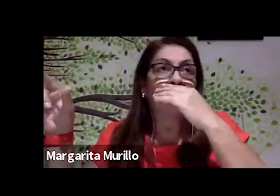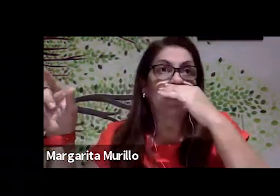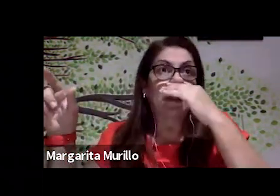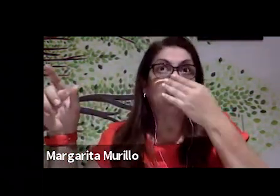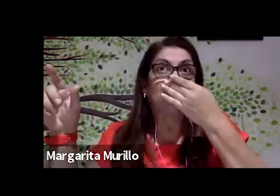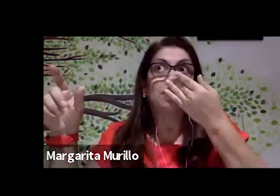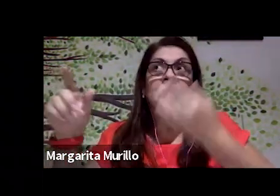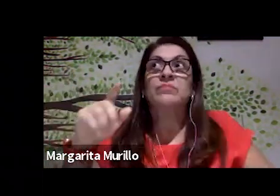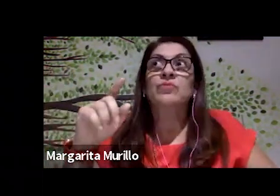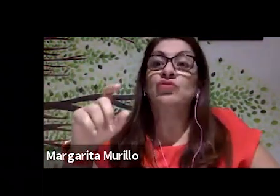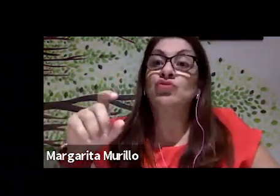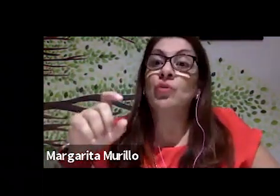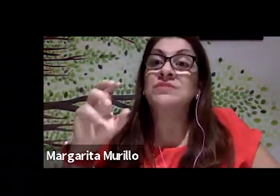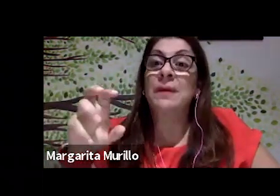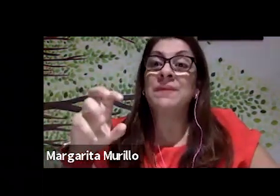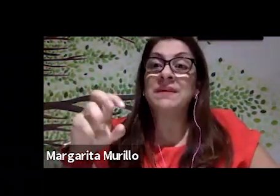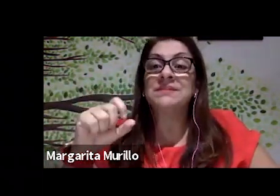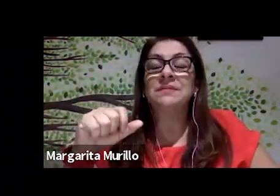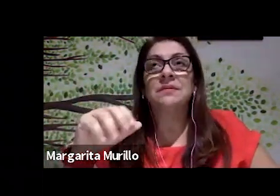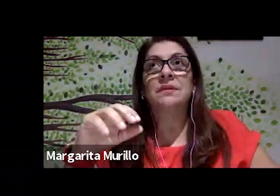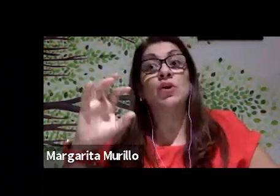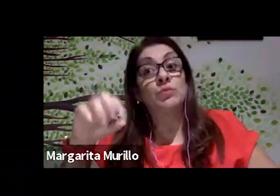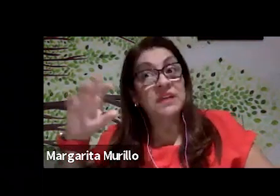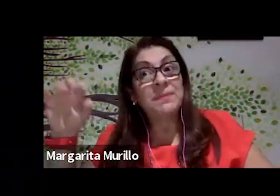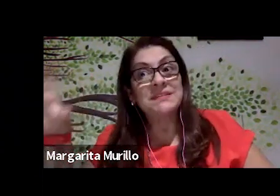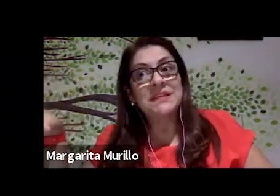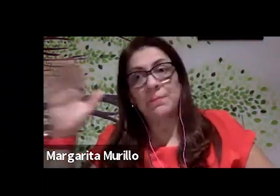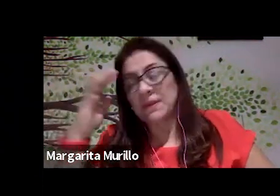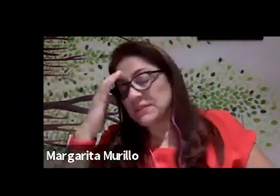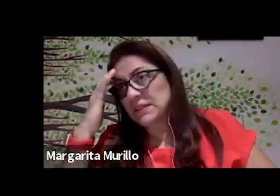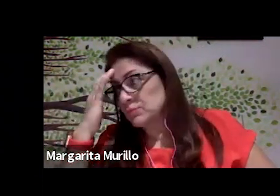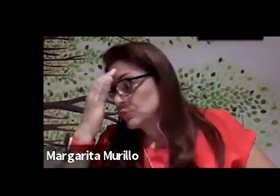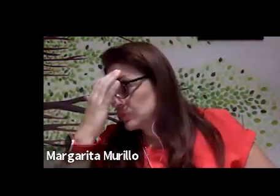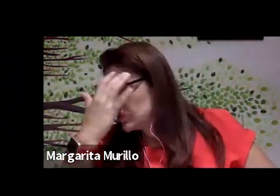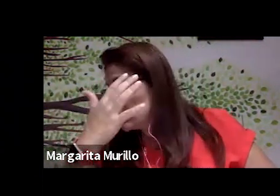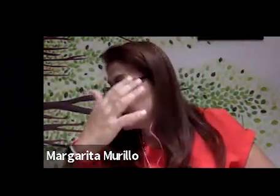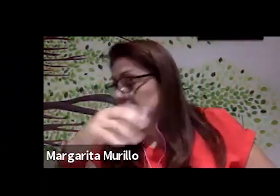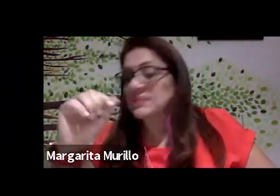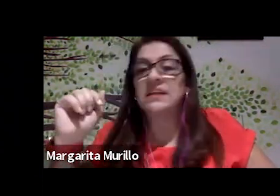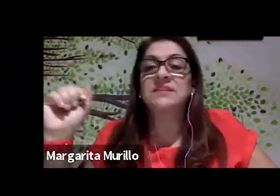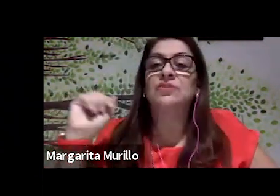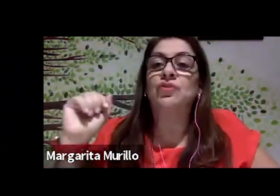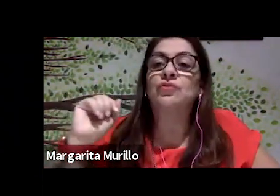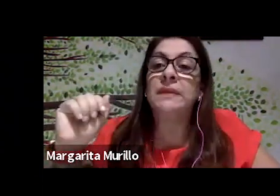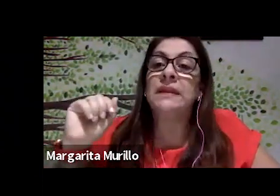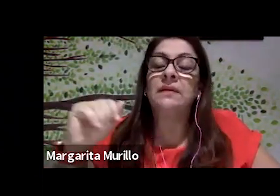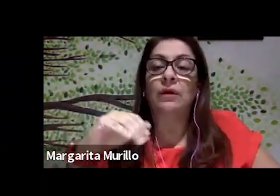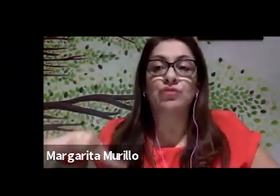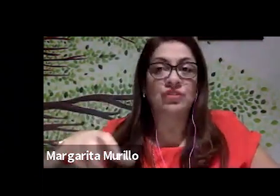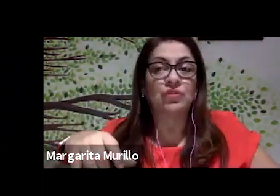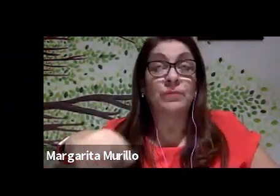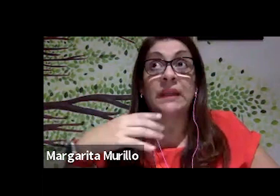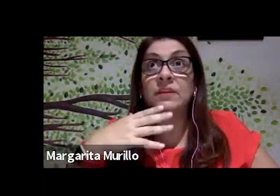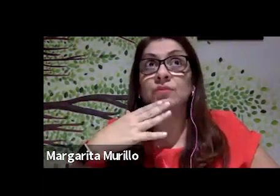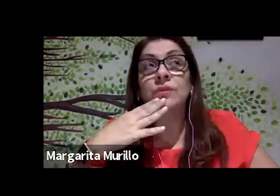y medio de años nosotros como Sapiens y como sapien Sapiens tenemos unos seiscientos mil